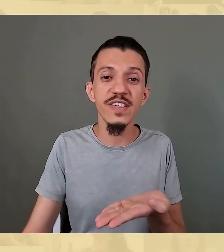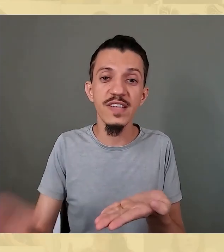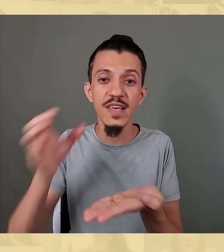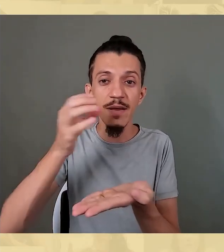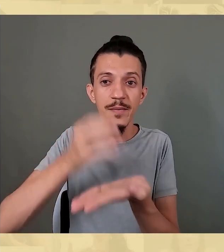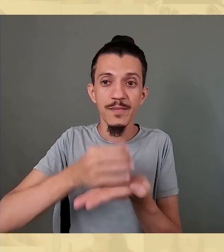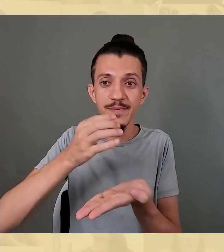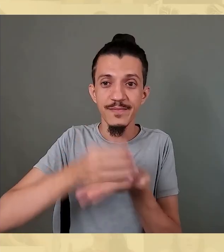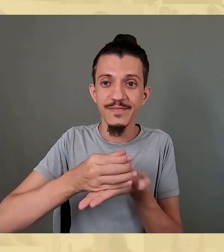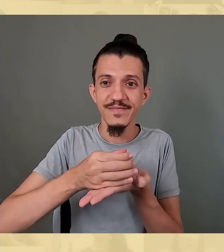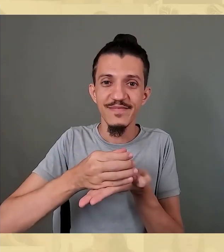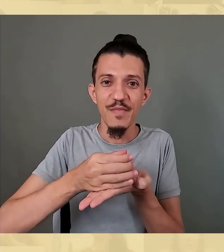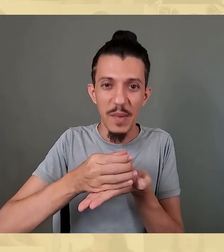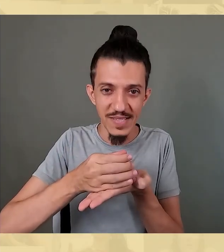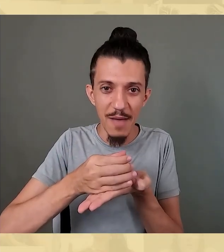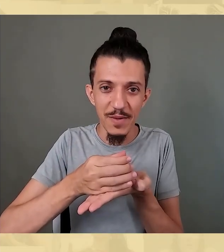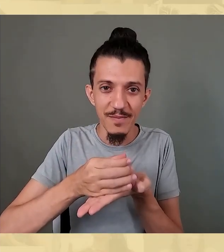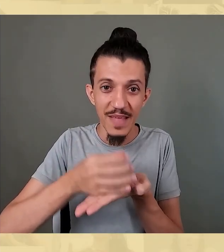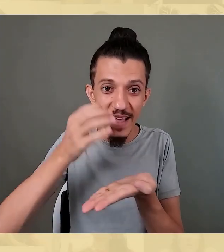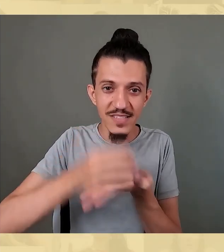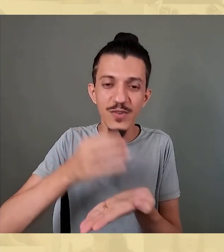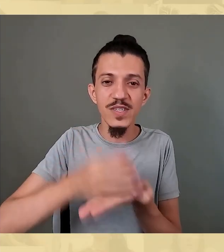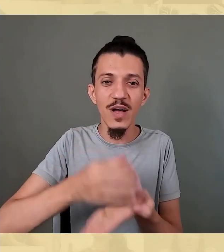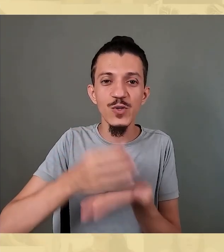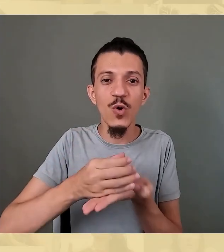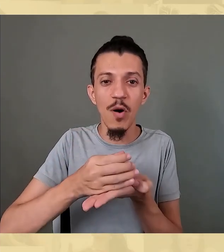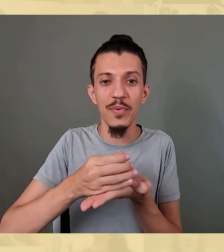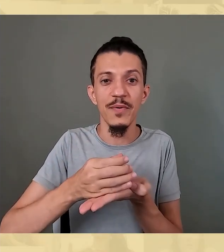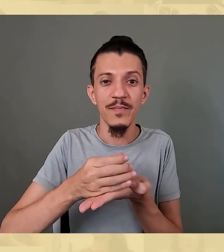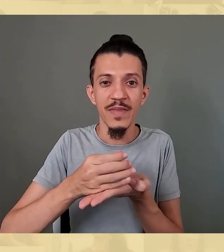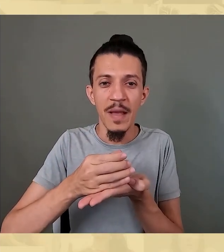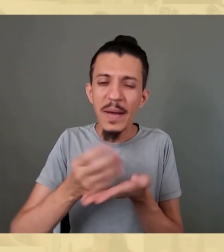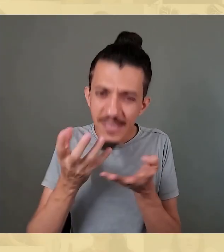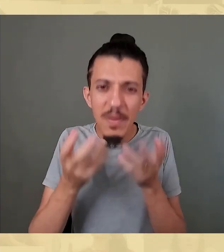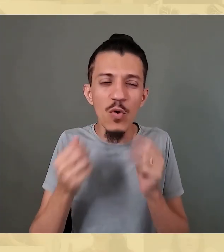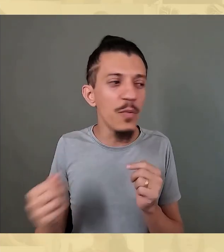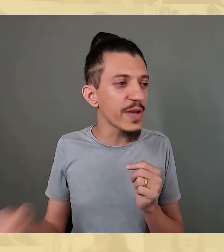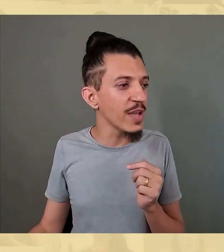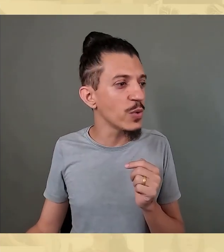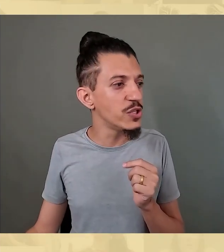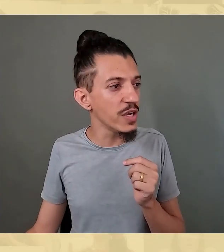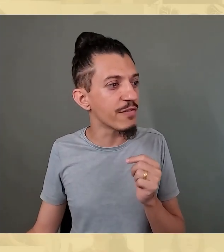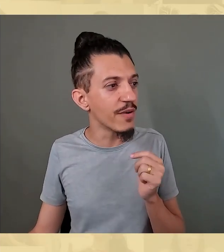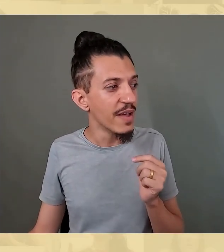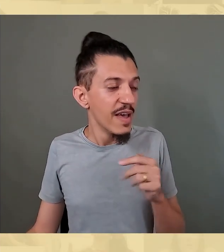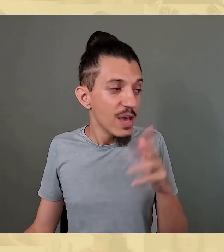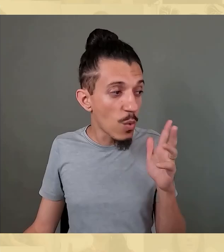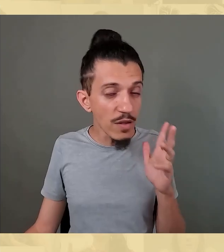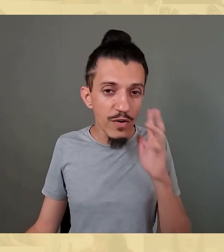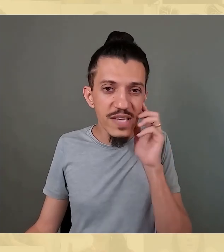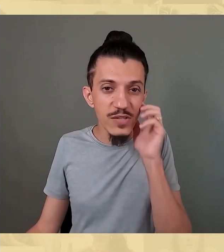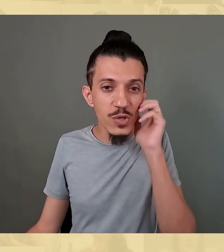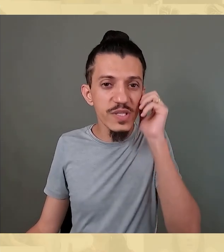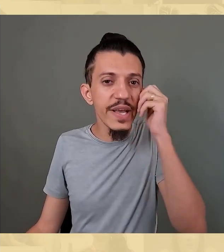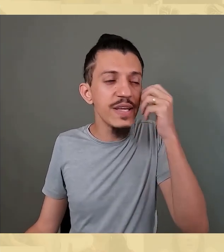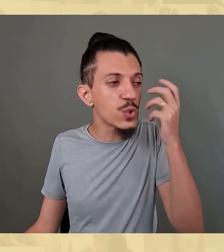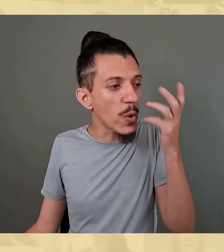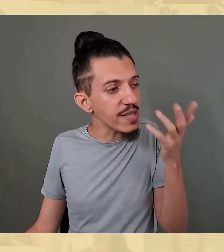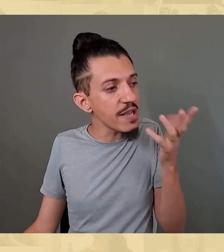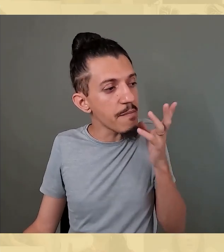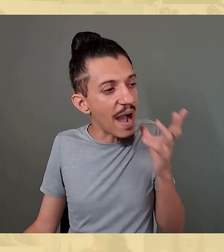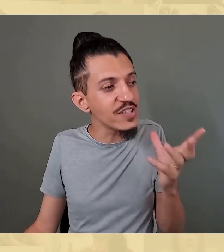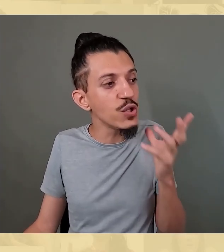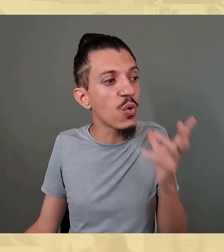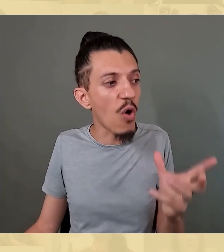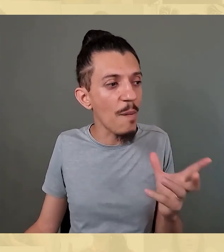2 vezes aqui. Percebe? Este é o sinal de copo. Percebe como que é intuitivo? Quando você associa isso com